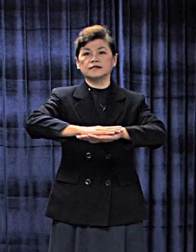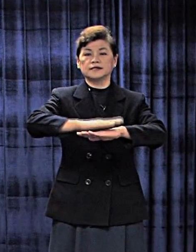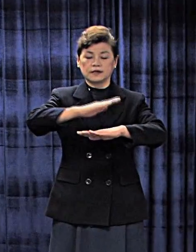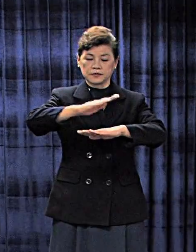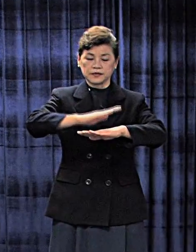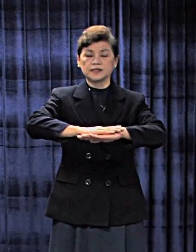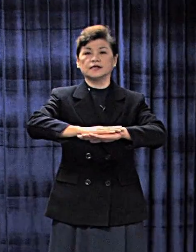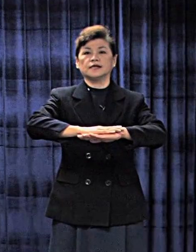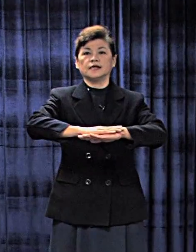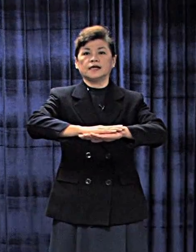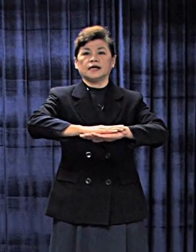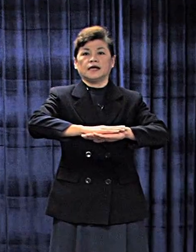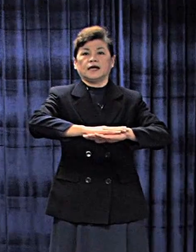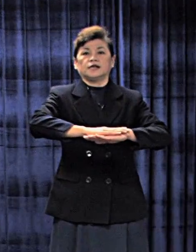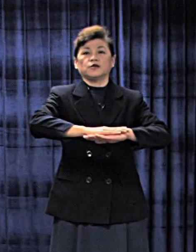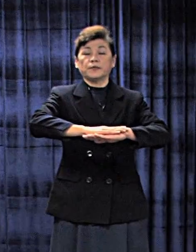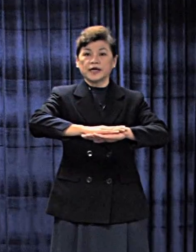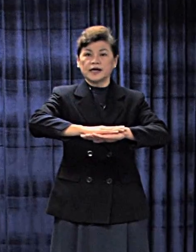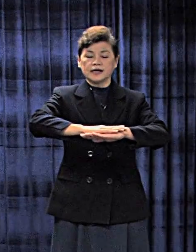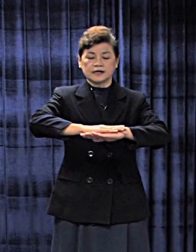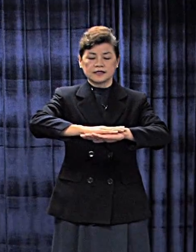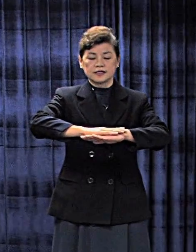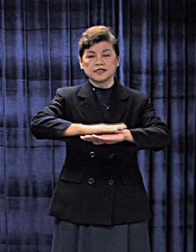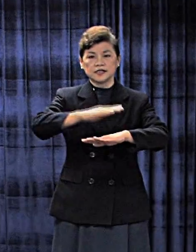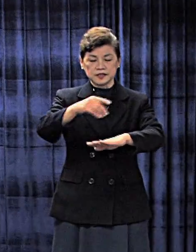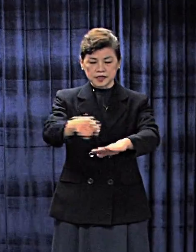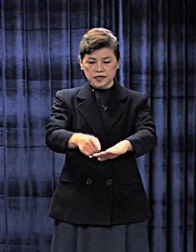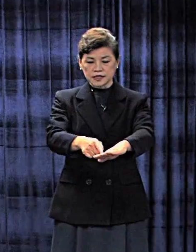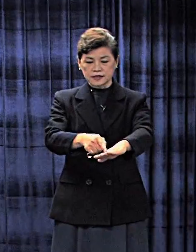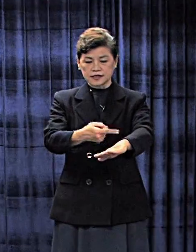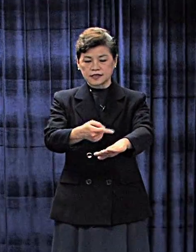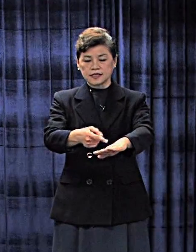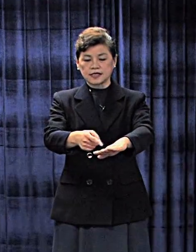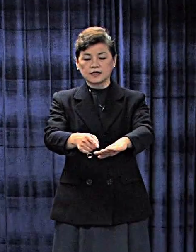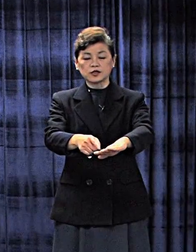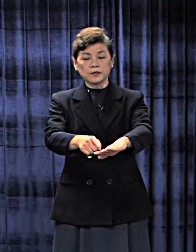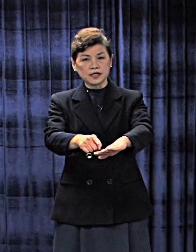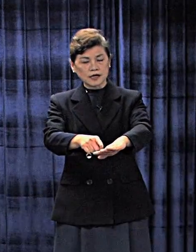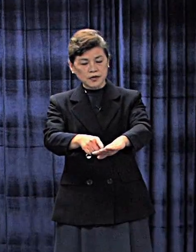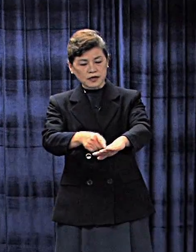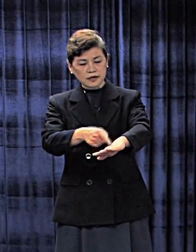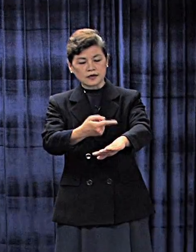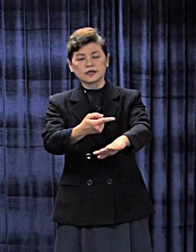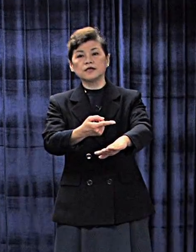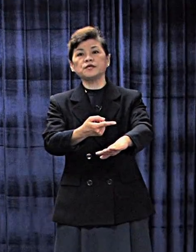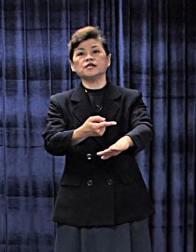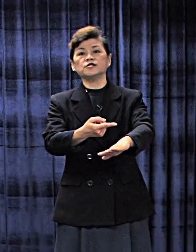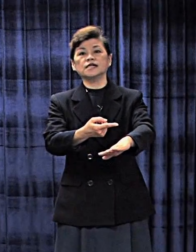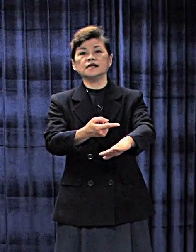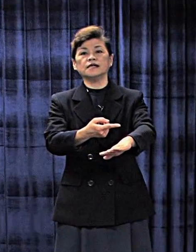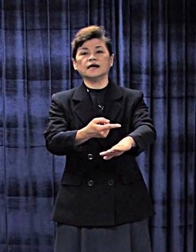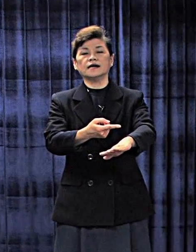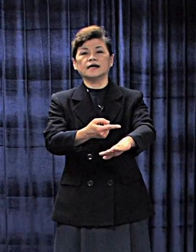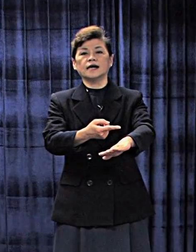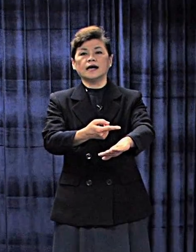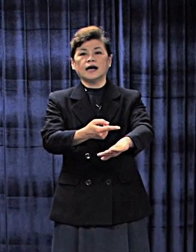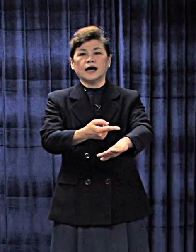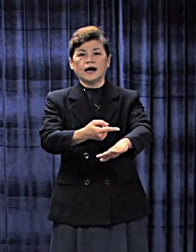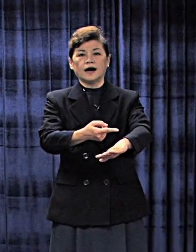叫手背哈的诚信，在手背上面一撇就可以了。好，